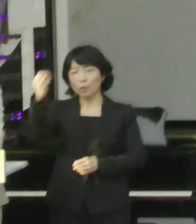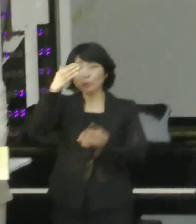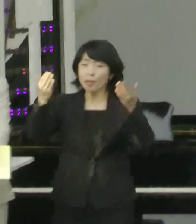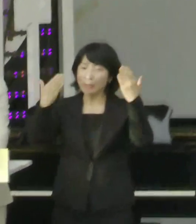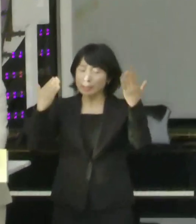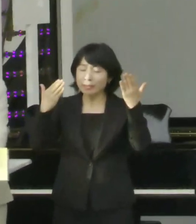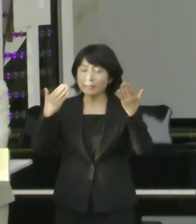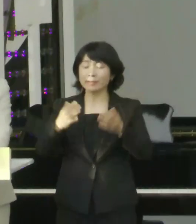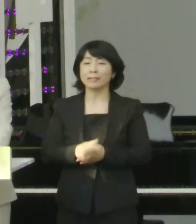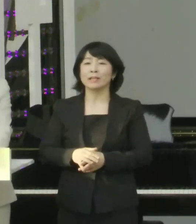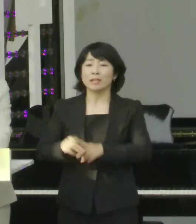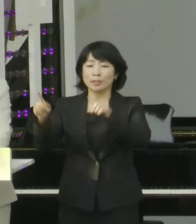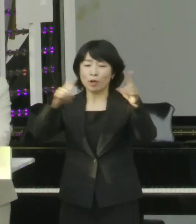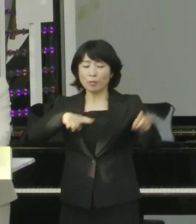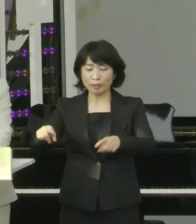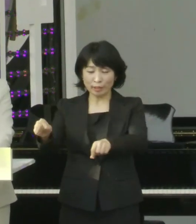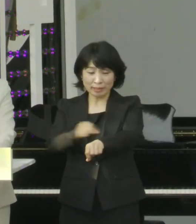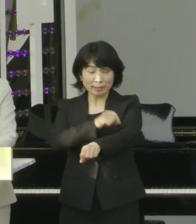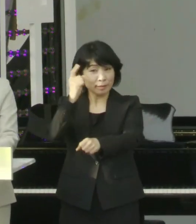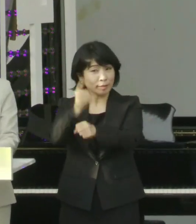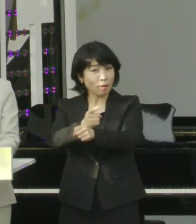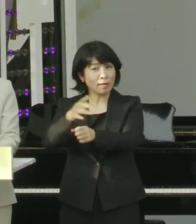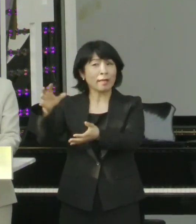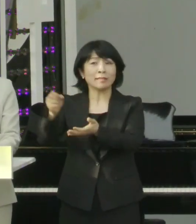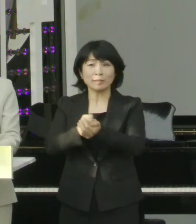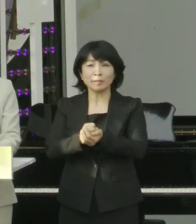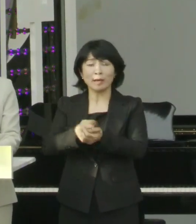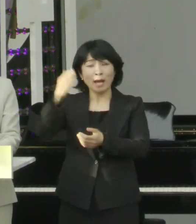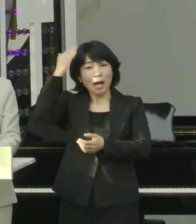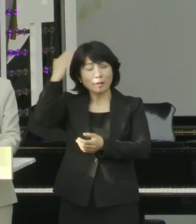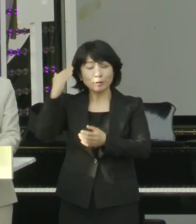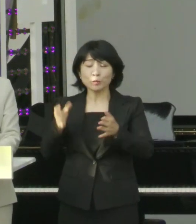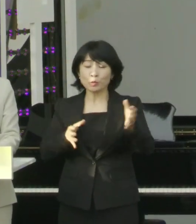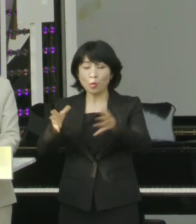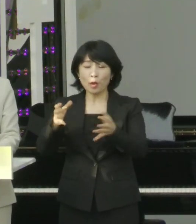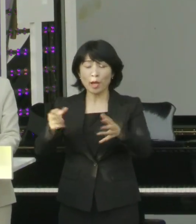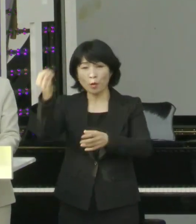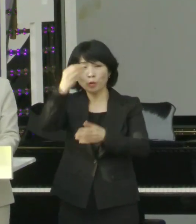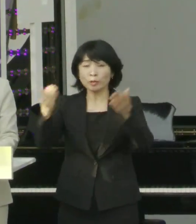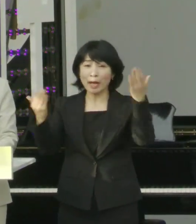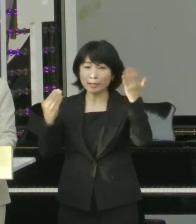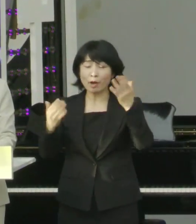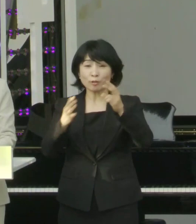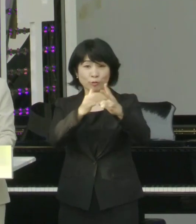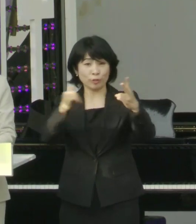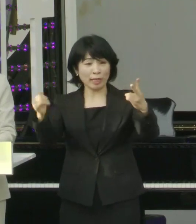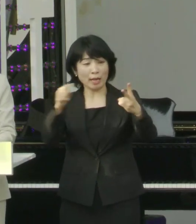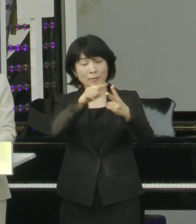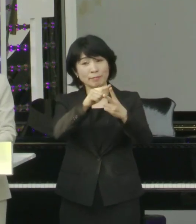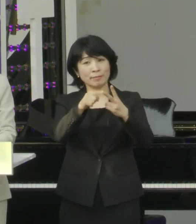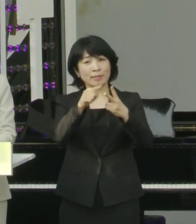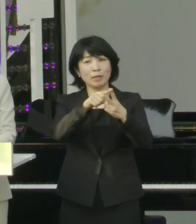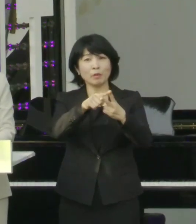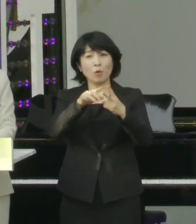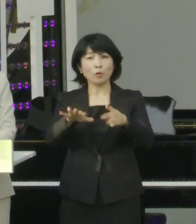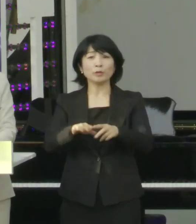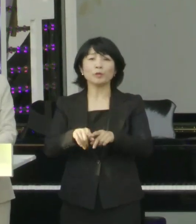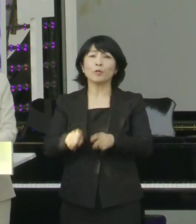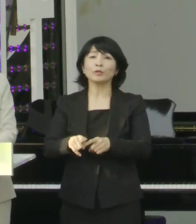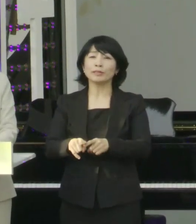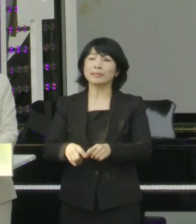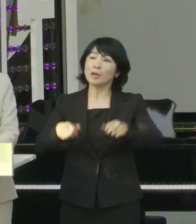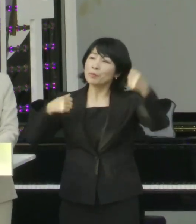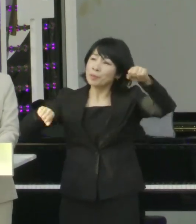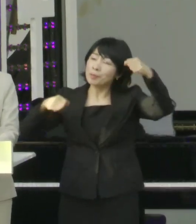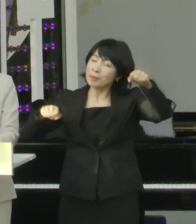유래 도예 교육 전문 특성화 고등학교입니다. 한국도예고등학교의 이상우 학생과 박수원 학생이 무대를 함께